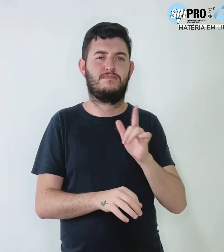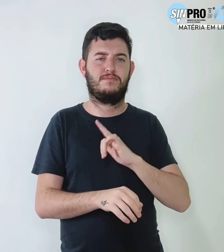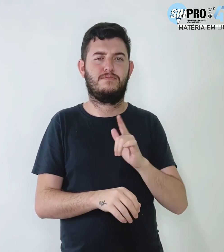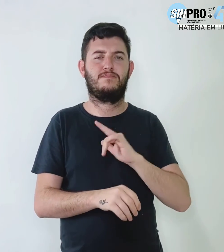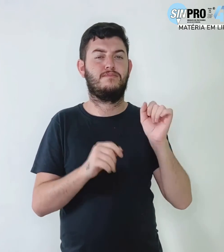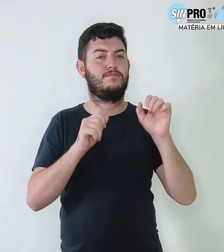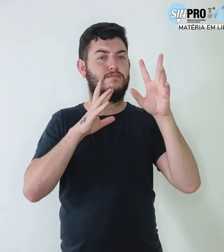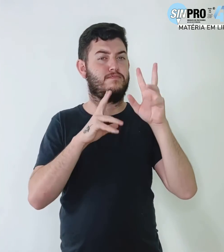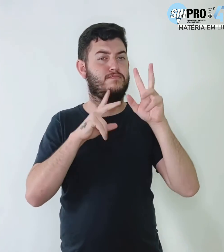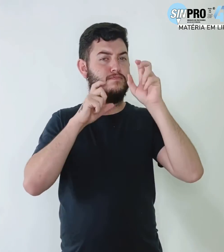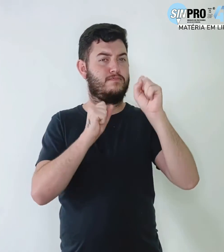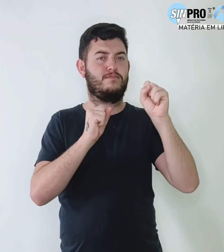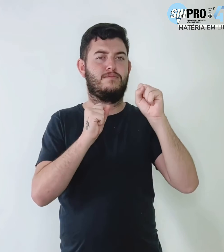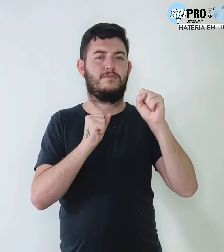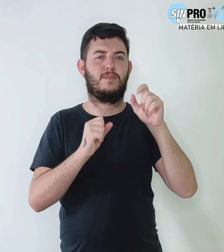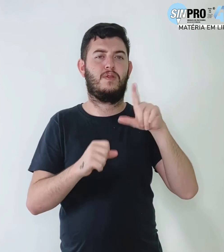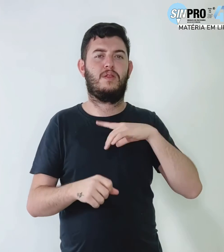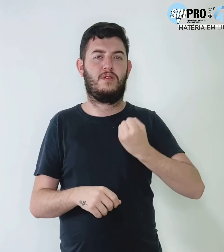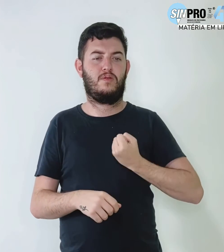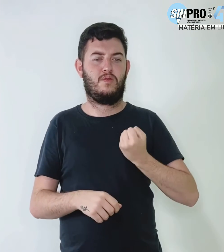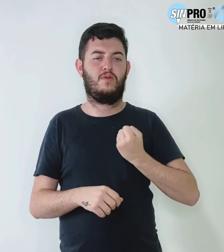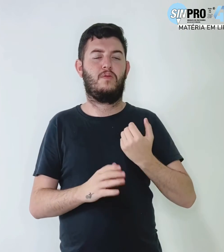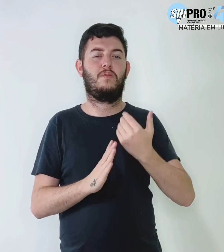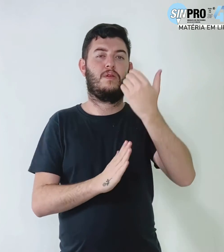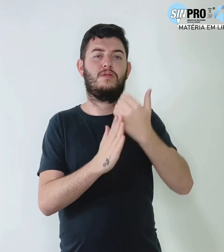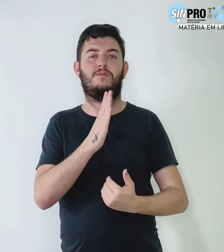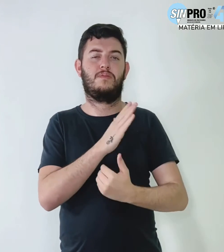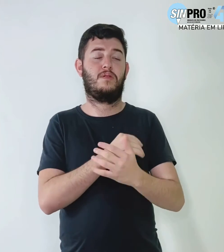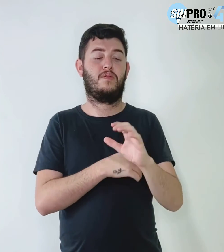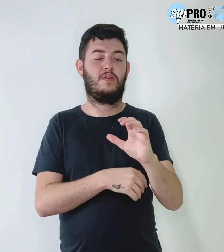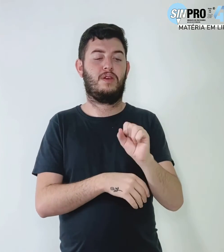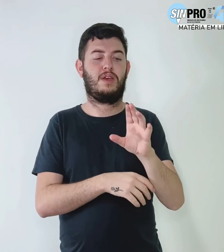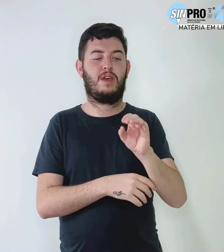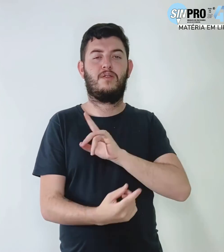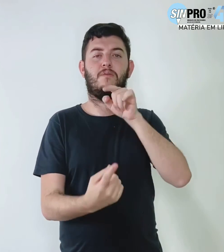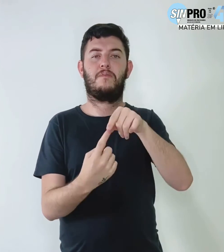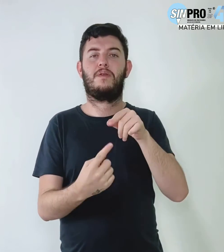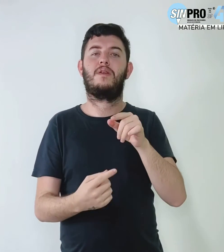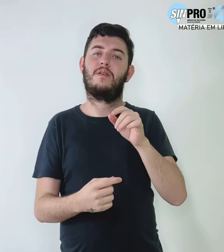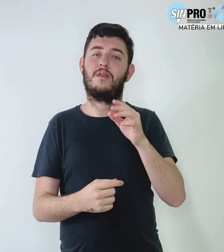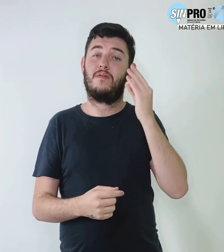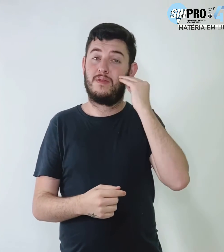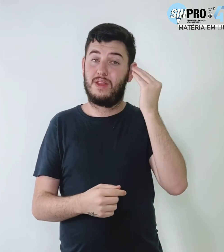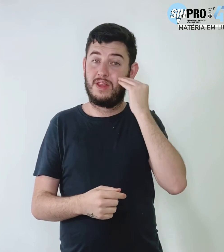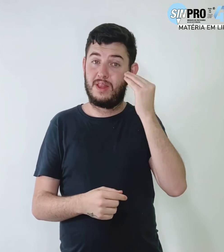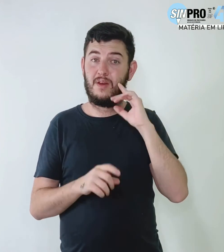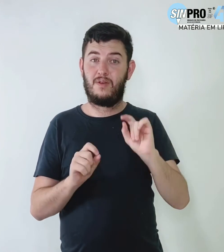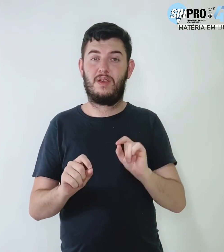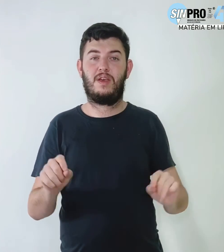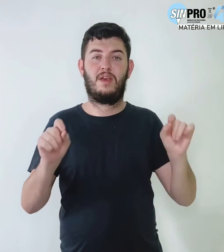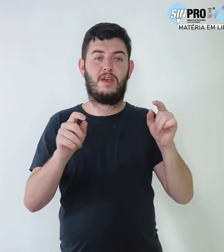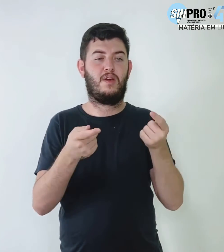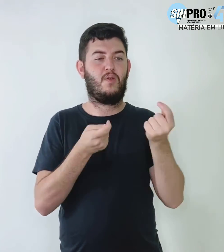maneira adequada com muito mais força para um número muito menor de casos, para tentar conter